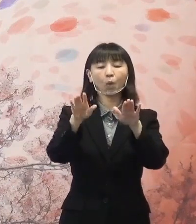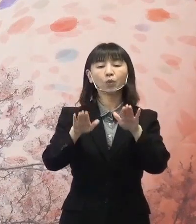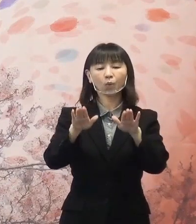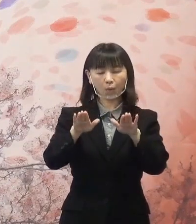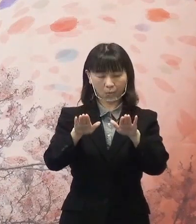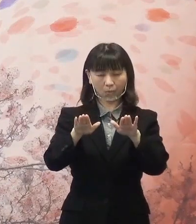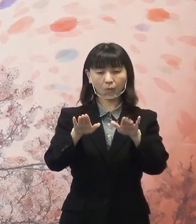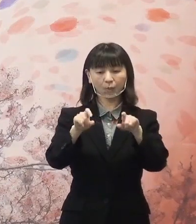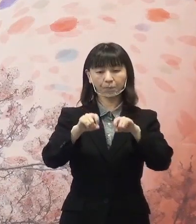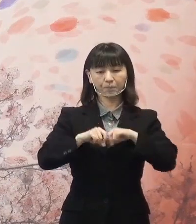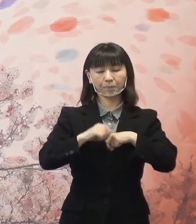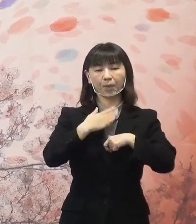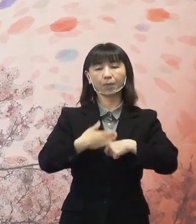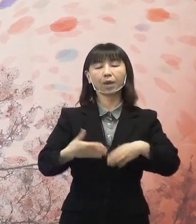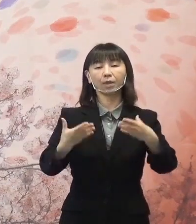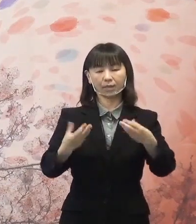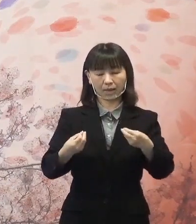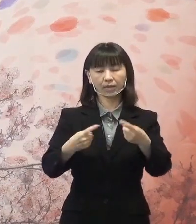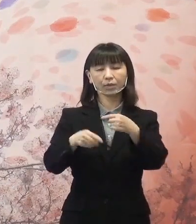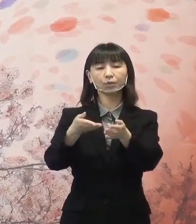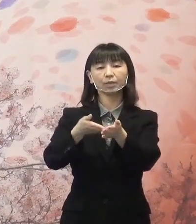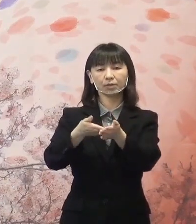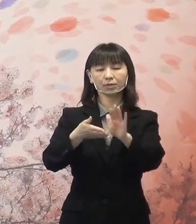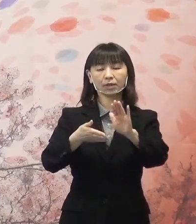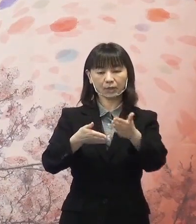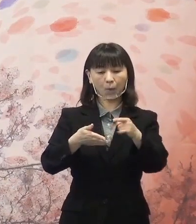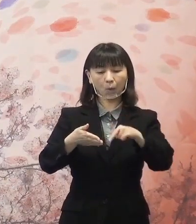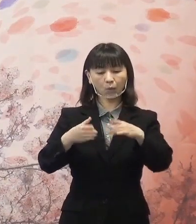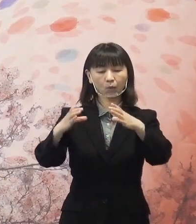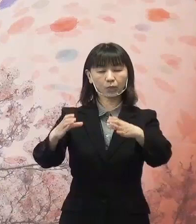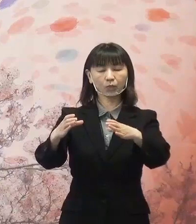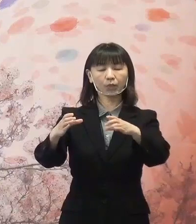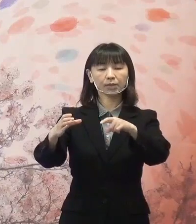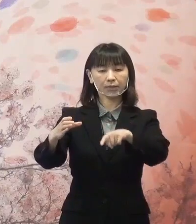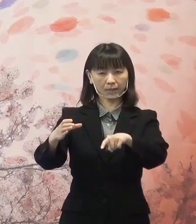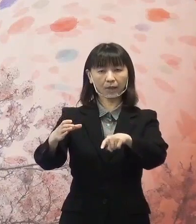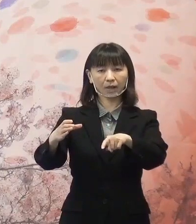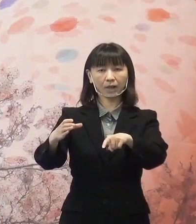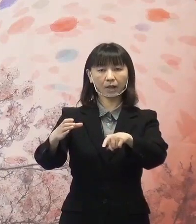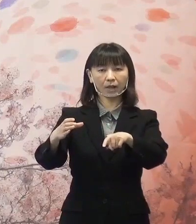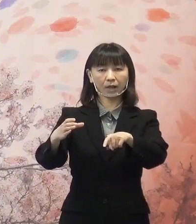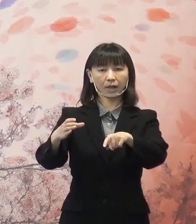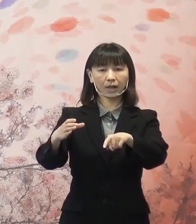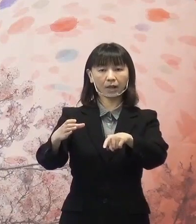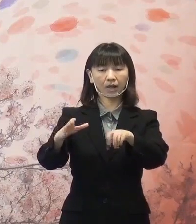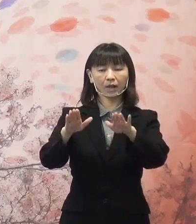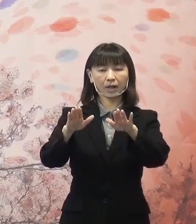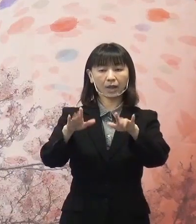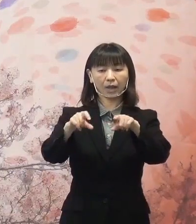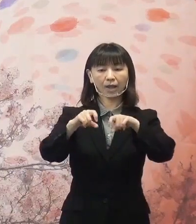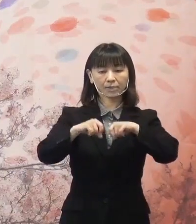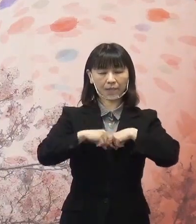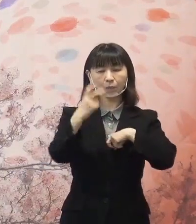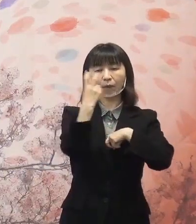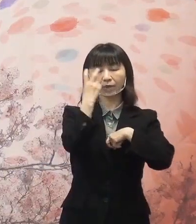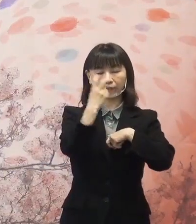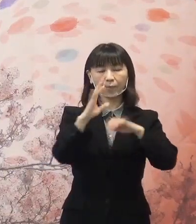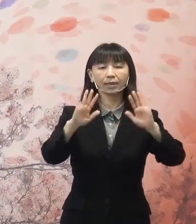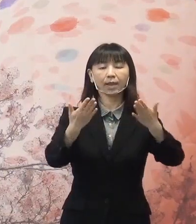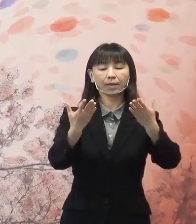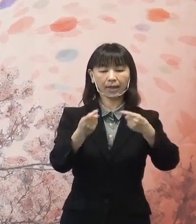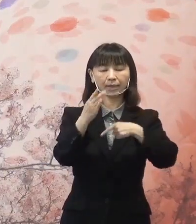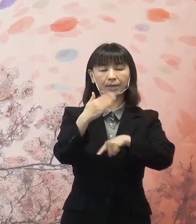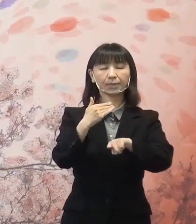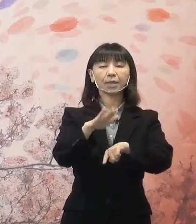認されていますけれども、はい、こちらのクラスターにつきましては、本日は、感染の確認はなかったということで、よろしかったでしょう